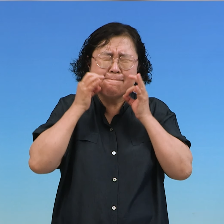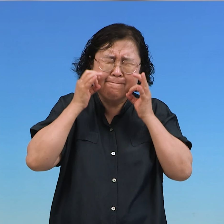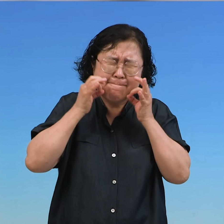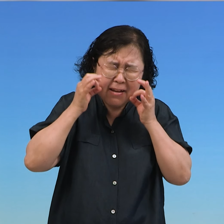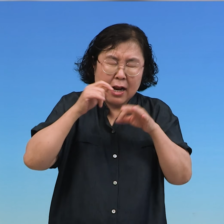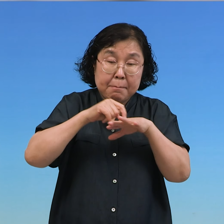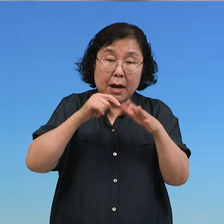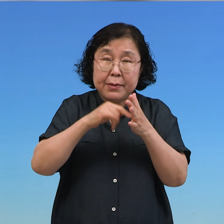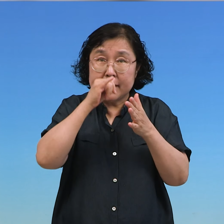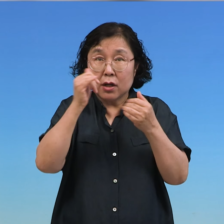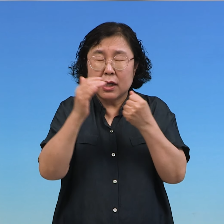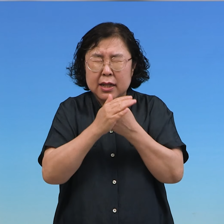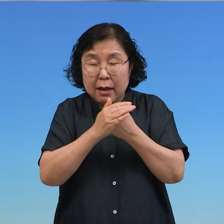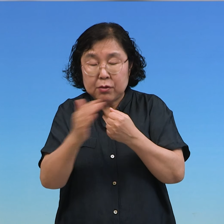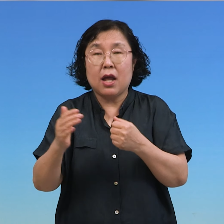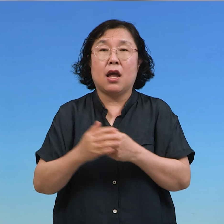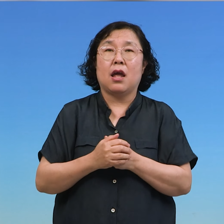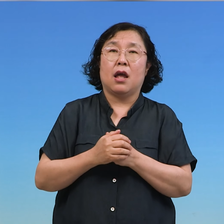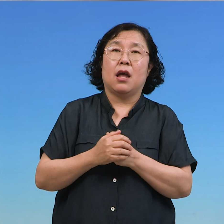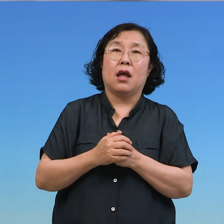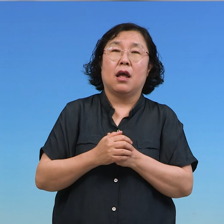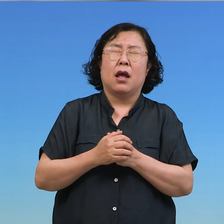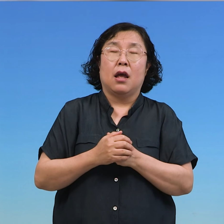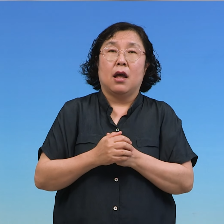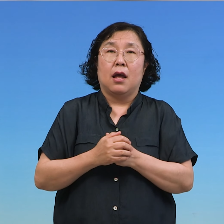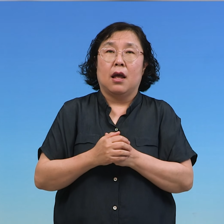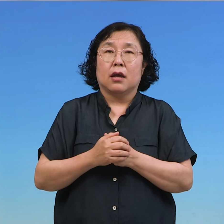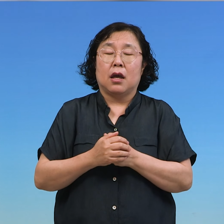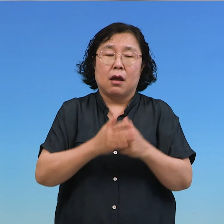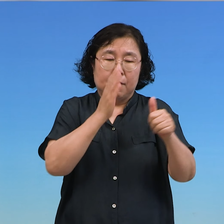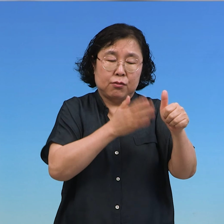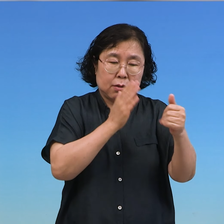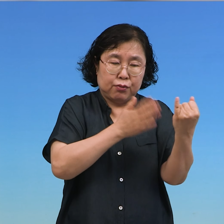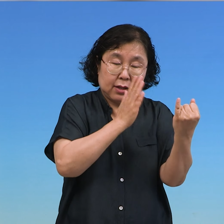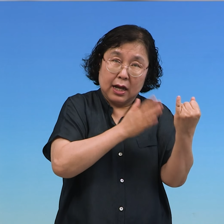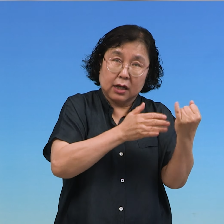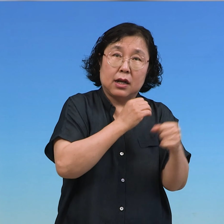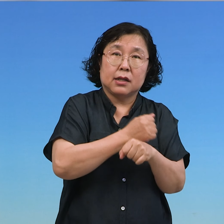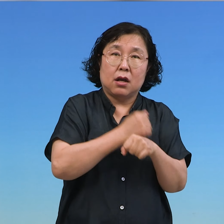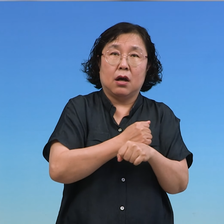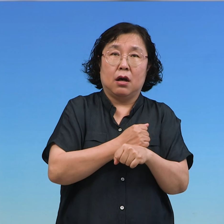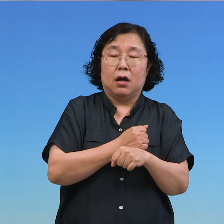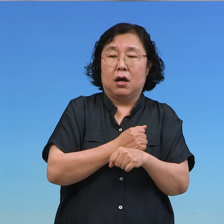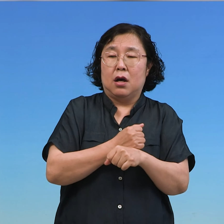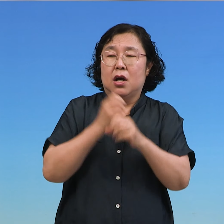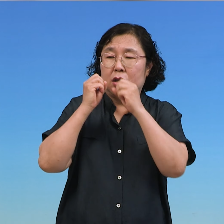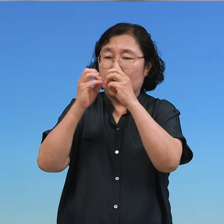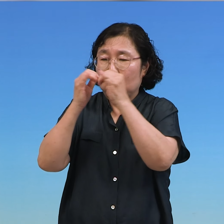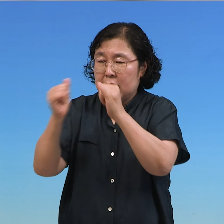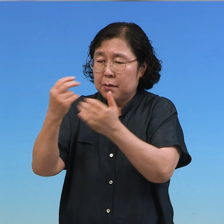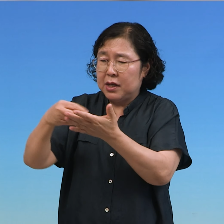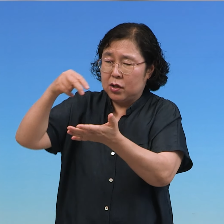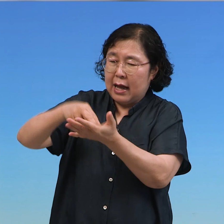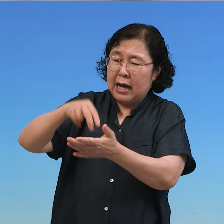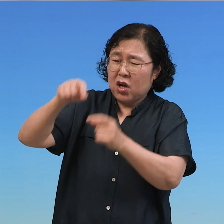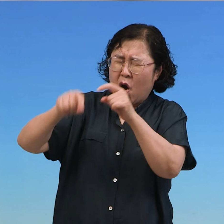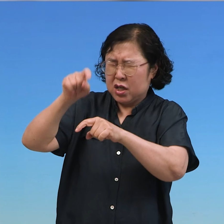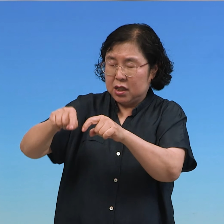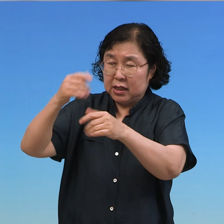간절한 마음이 있었기 때문에 젊은 간호사보고 이상한 부탁을 하는 거 아닙니까 스탠리 존스 일어나 걸으시오